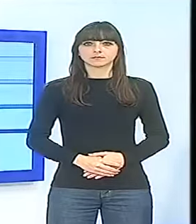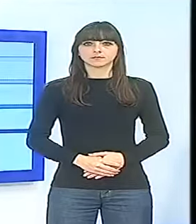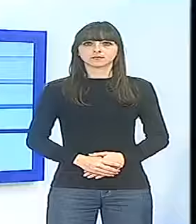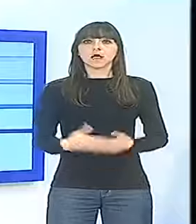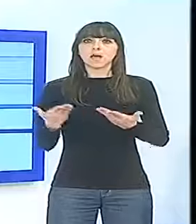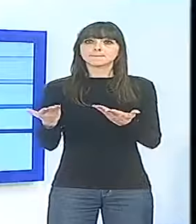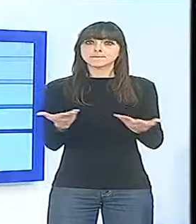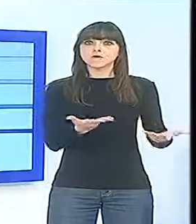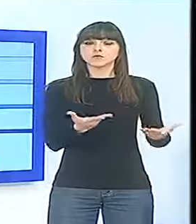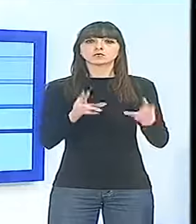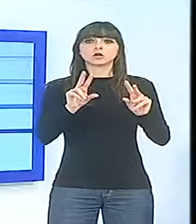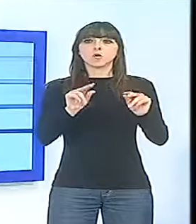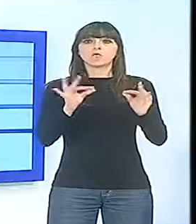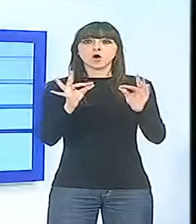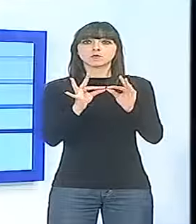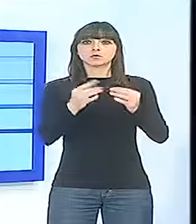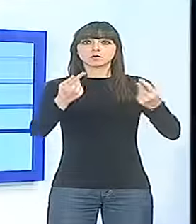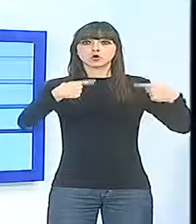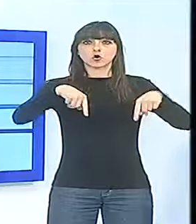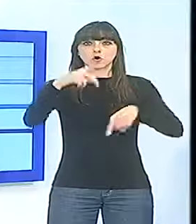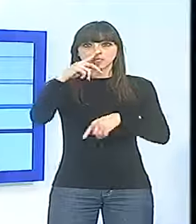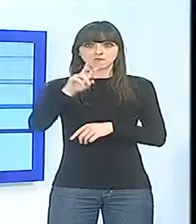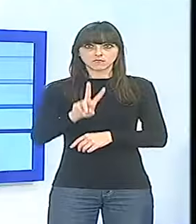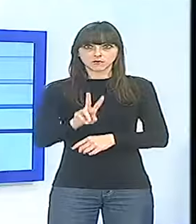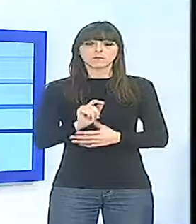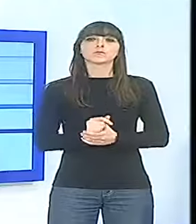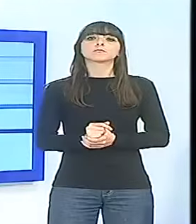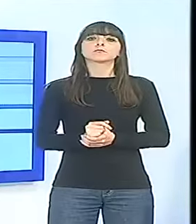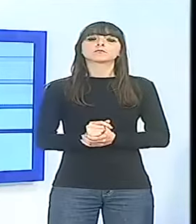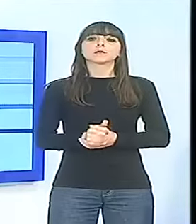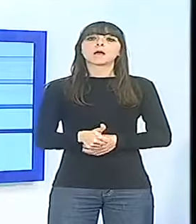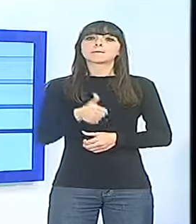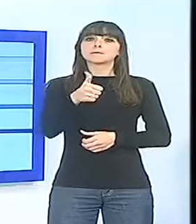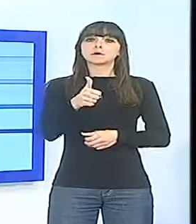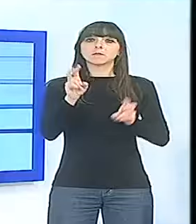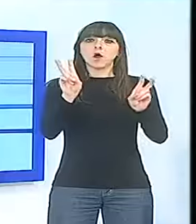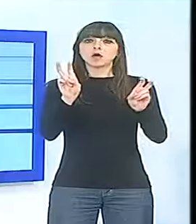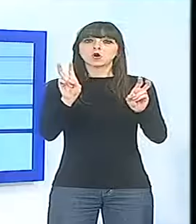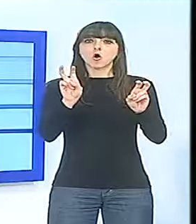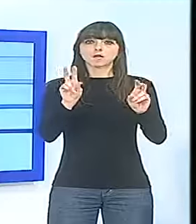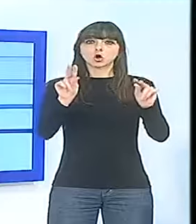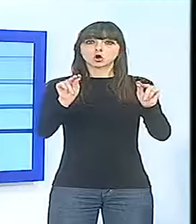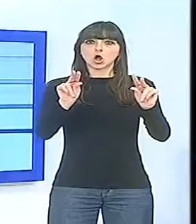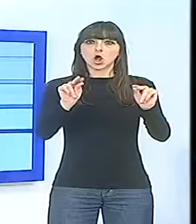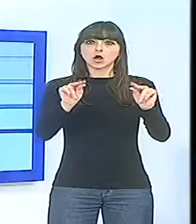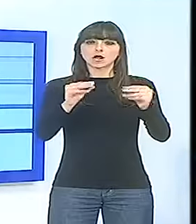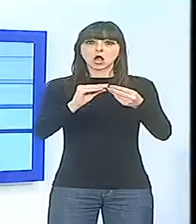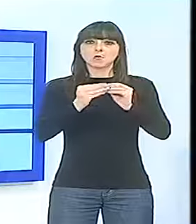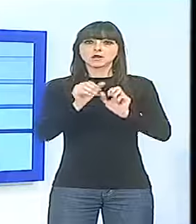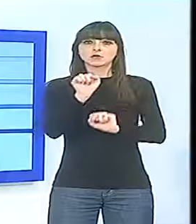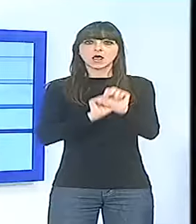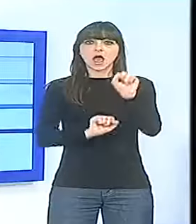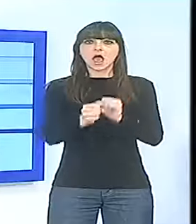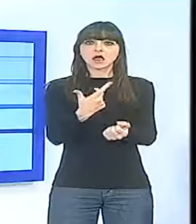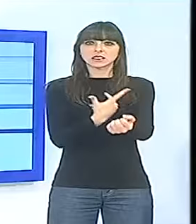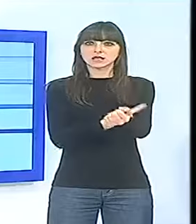Ben trovati a questa nuova edizione del TG Noi. In apertura, in primo piano la cronaca, un'operazione antidroga della polizia ha